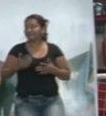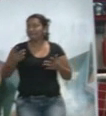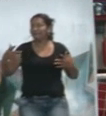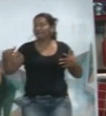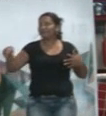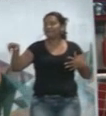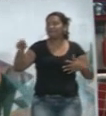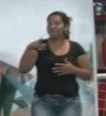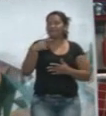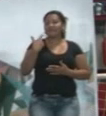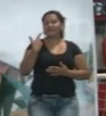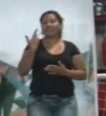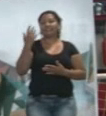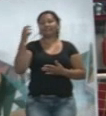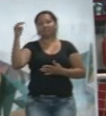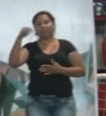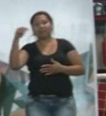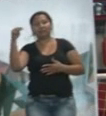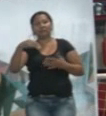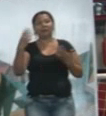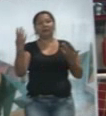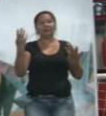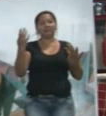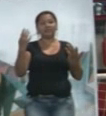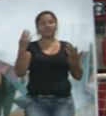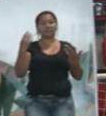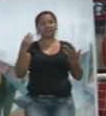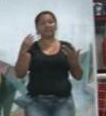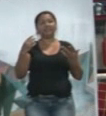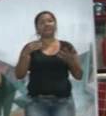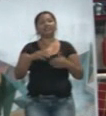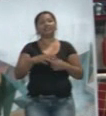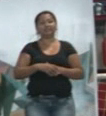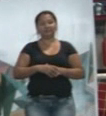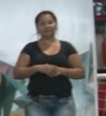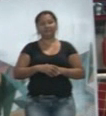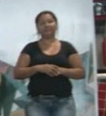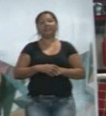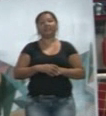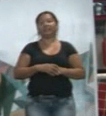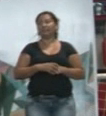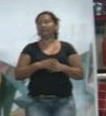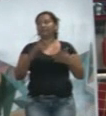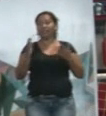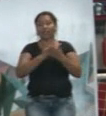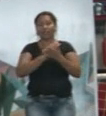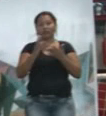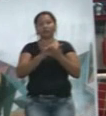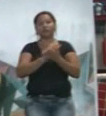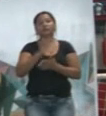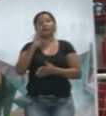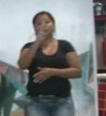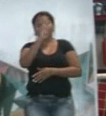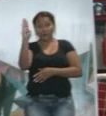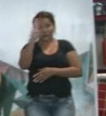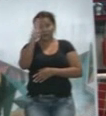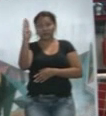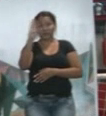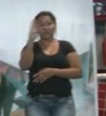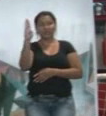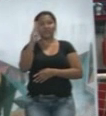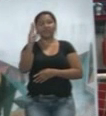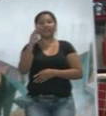melhores temáticas, as melhores aulas, os temas que caem, vocês já sabem, na biologia, o que é que cai muito?